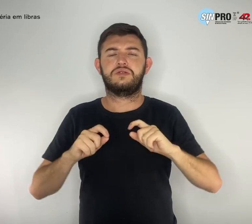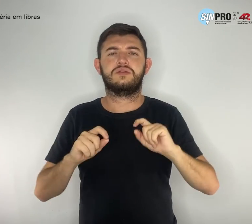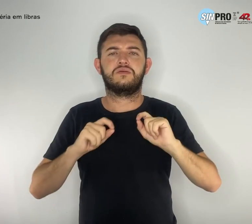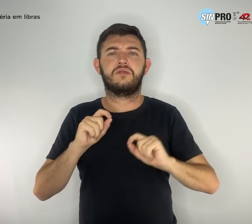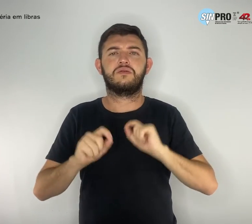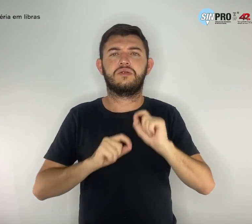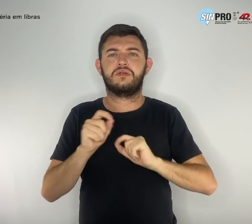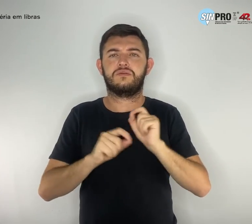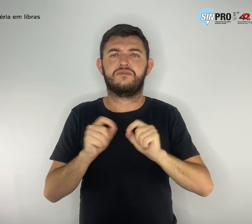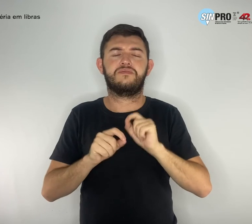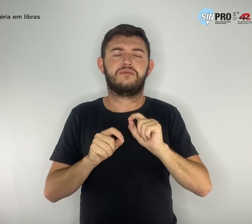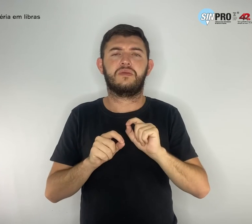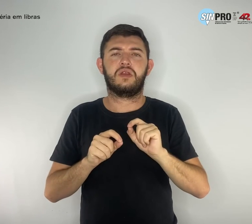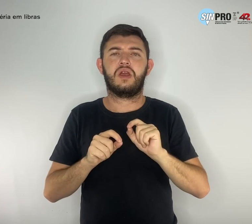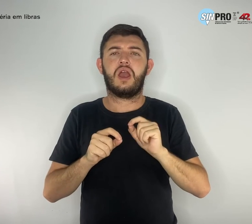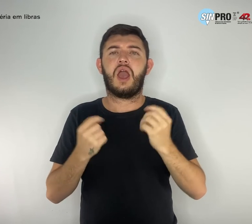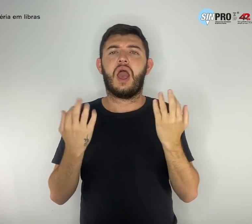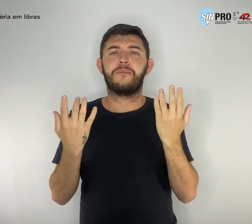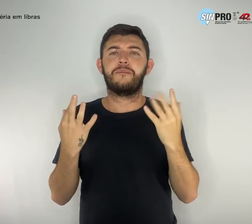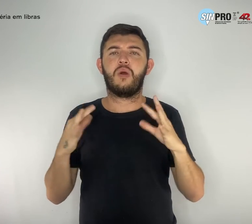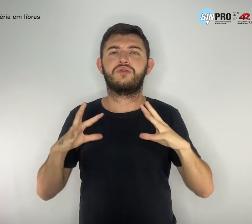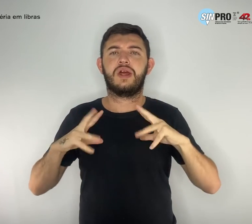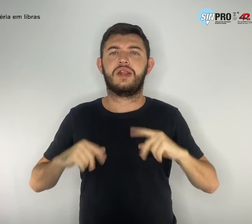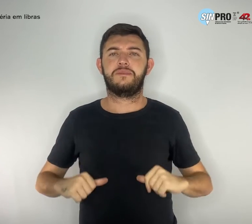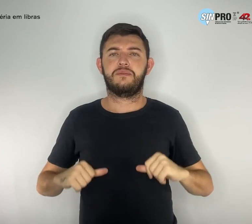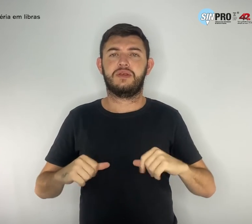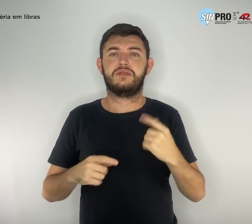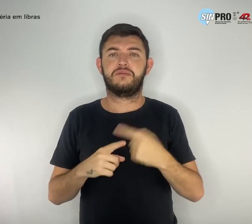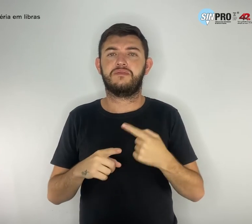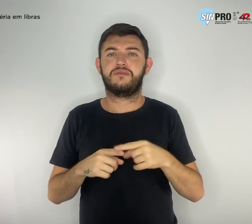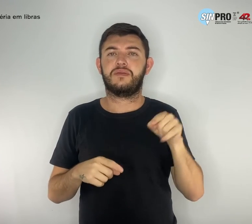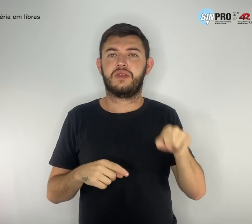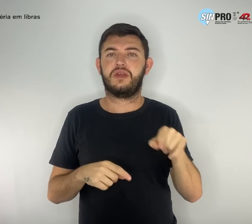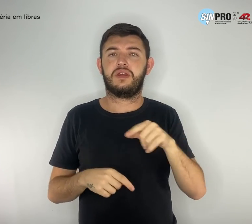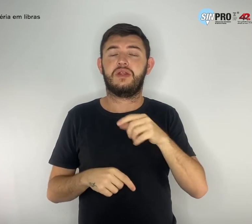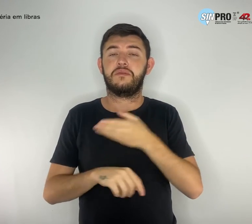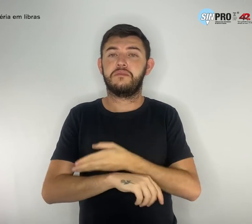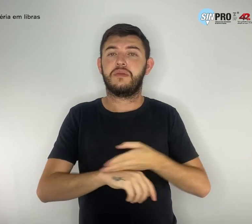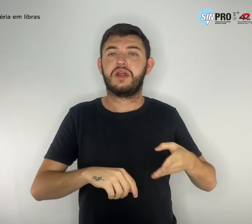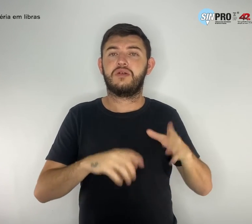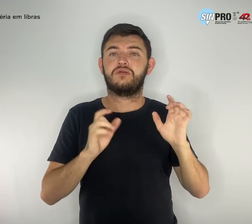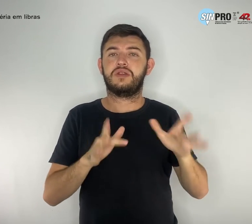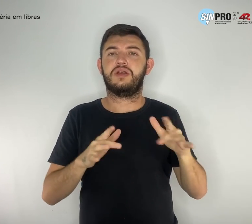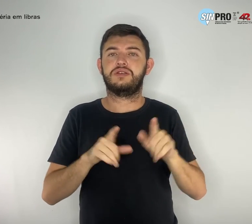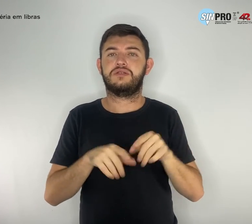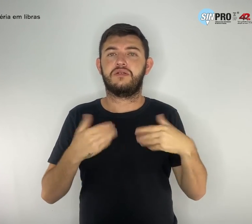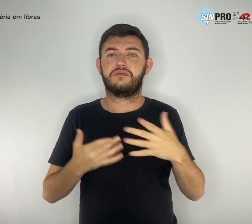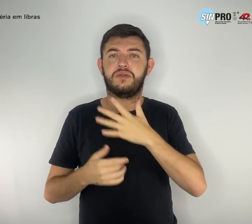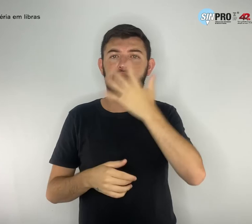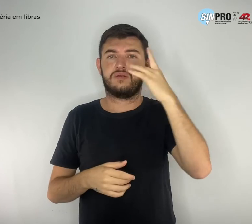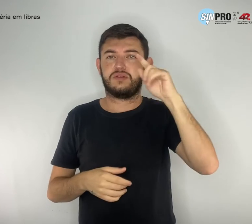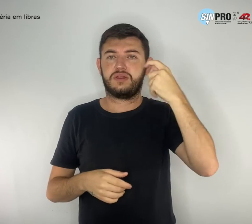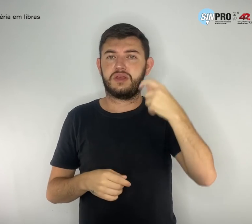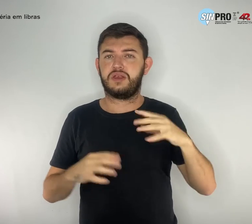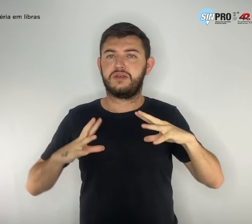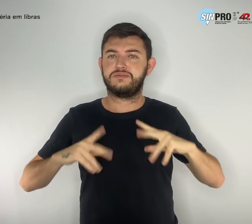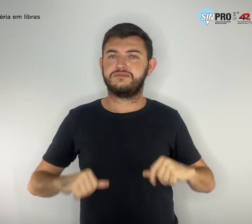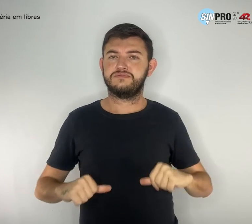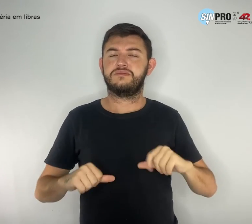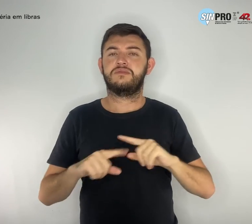limpeza, que asseia o que o branco deixa. O Estado brasileiro, em sua fase monárquica, permitiu